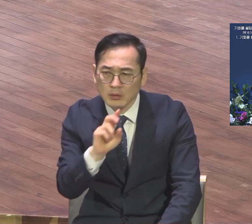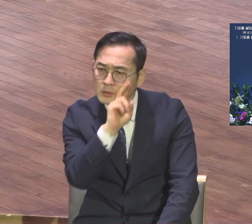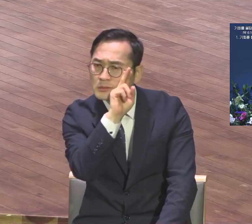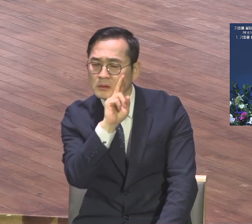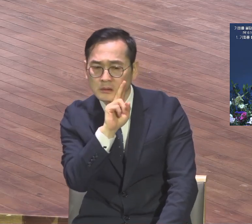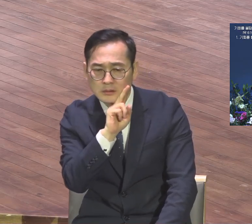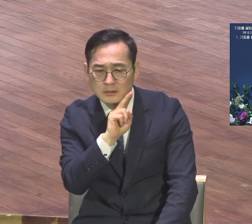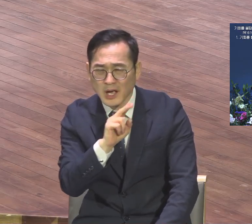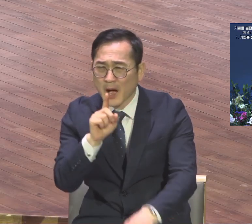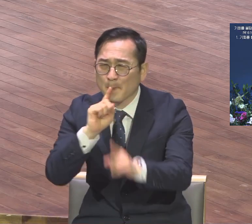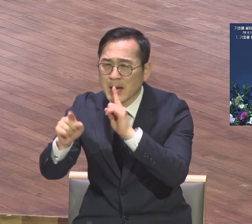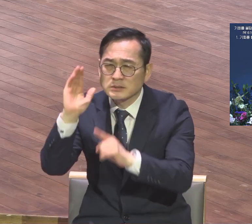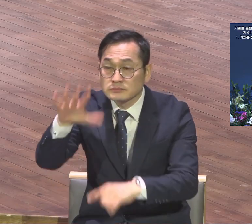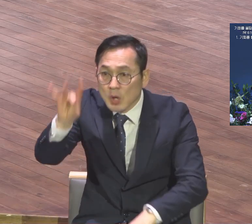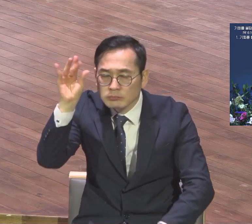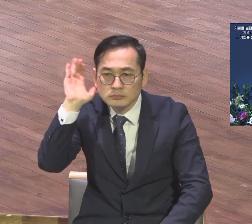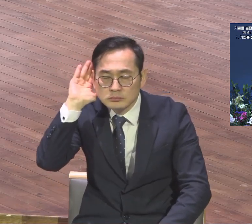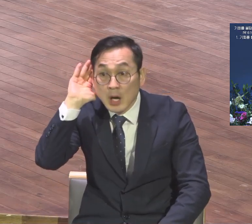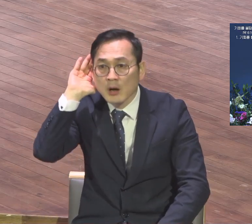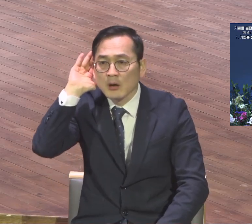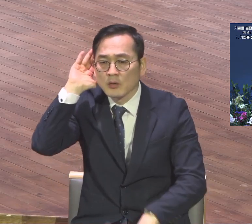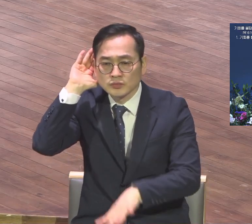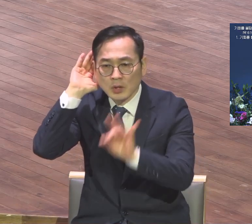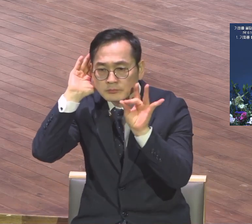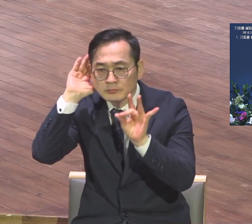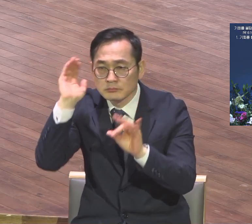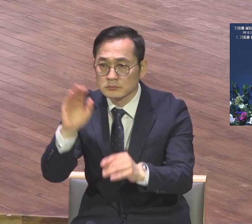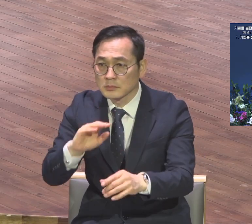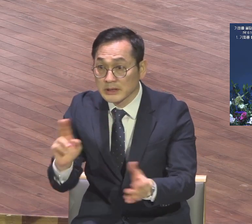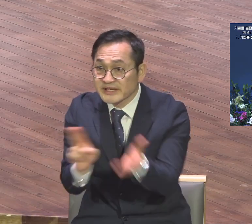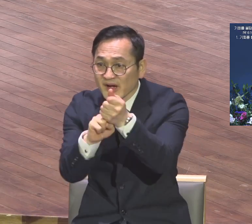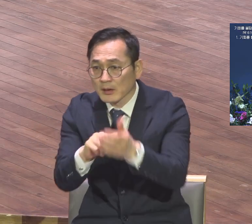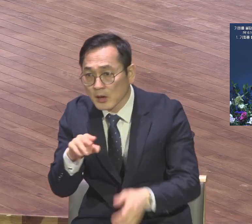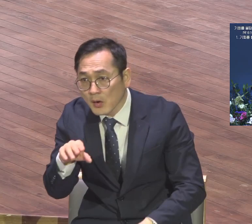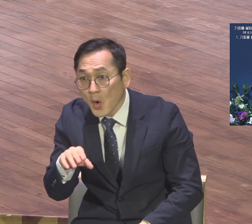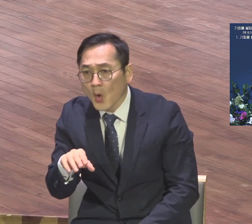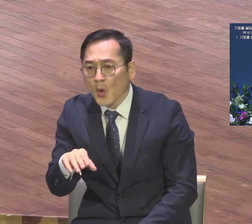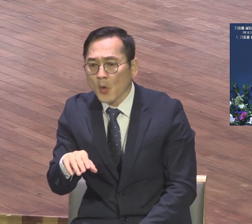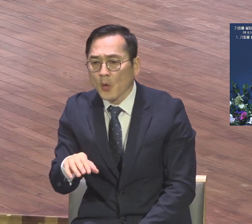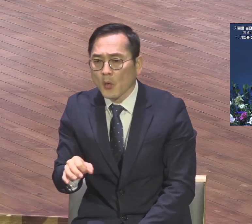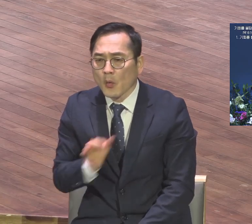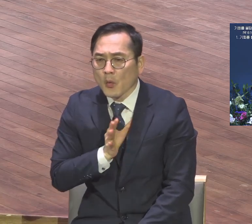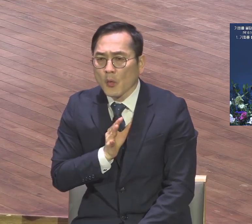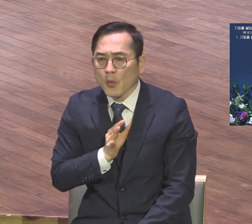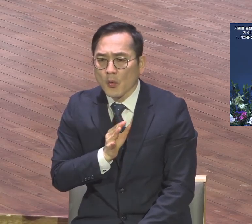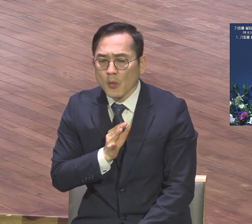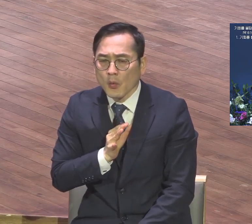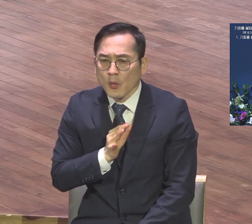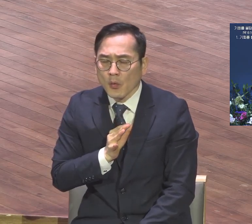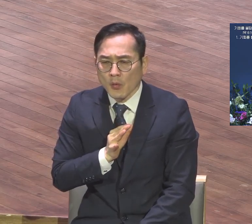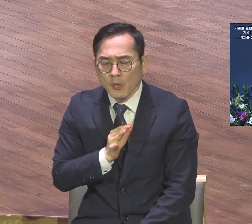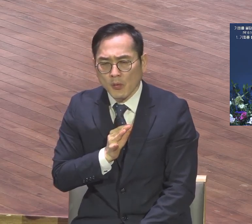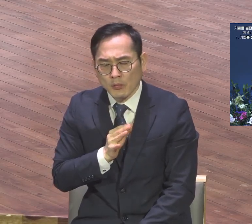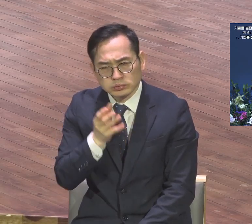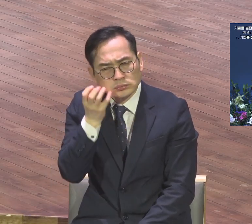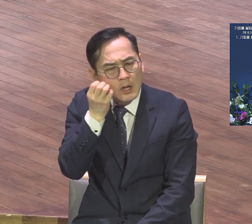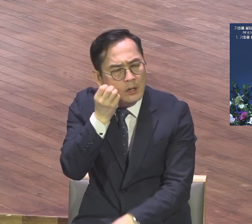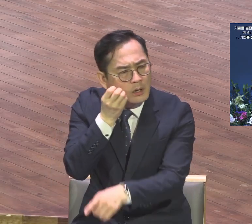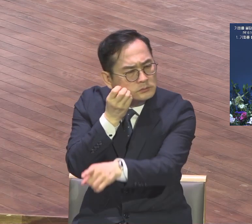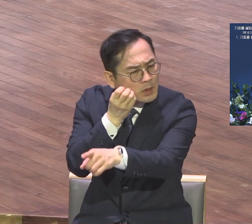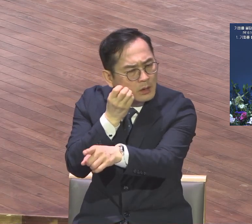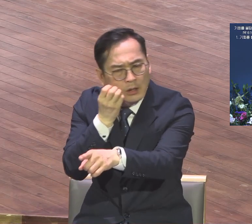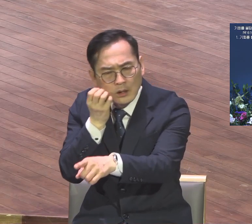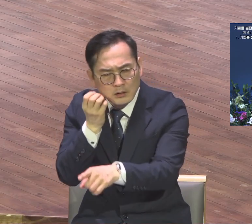막힌 말씀, 처음 듣는 말씀, 엄청난 능력 보고도 배척을 해요. 나사렛 사람들이 지금 회당에서